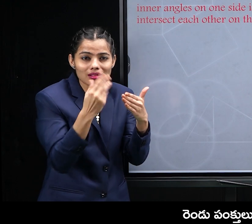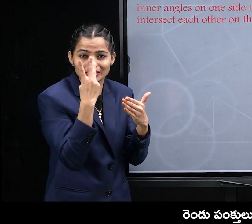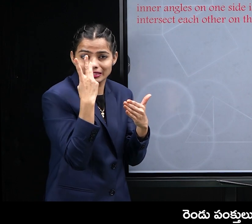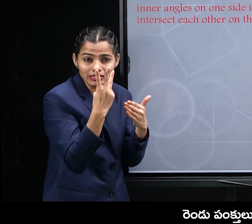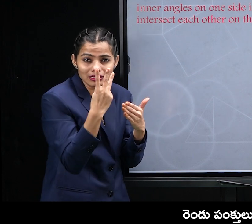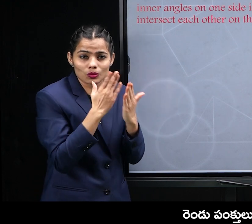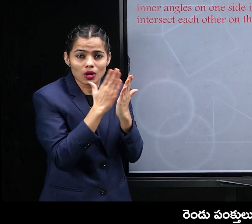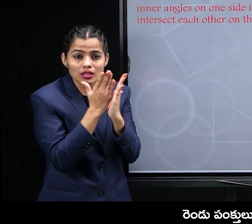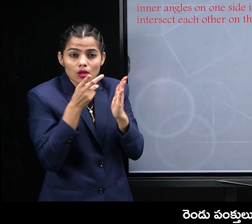belangrijk